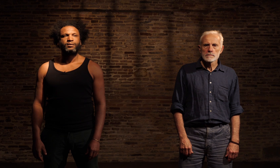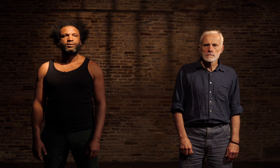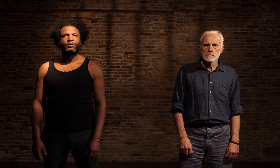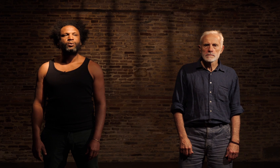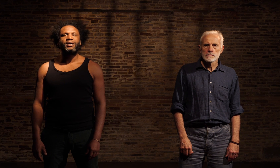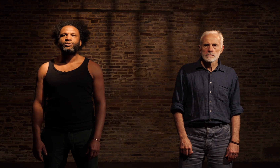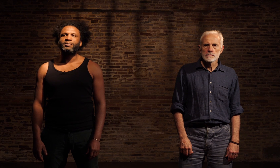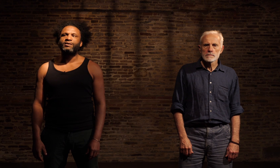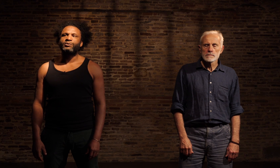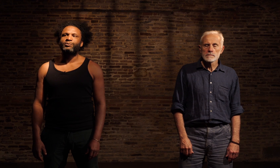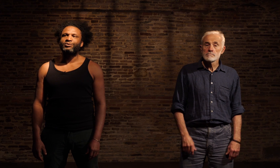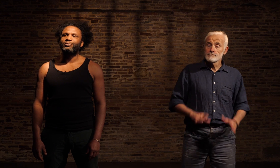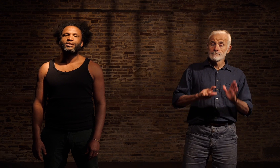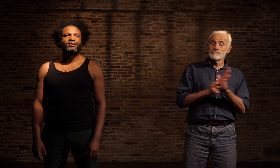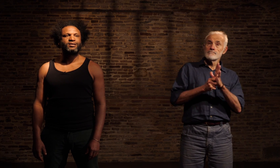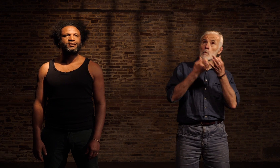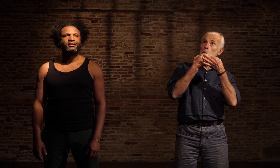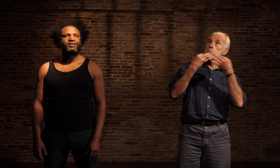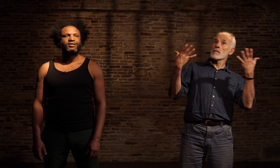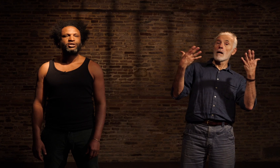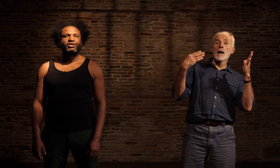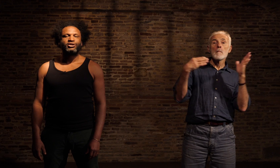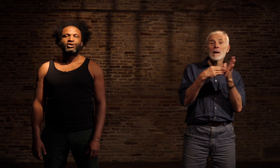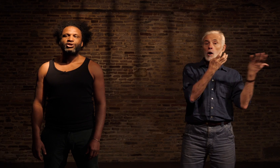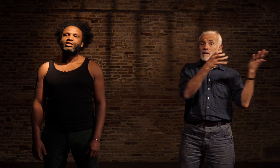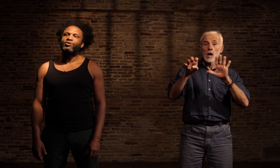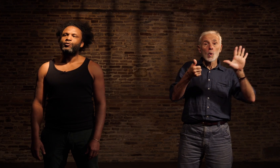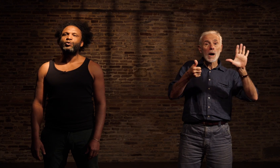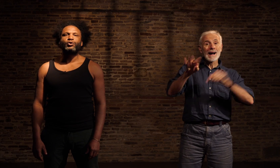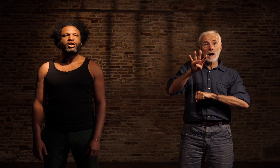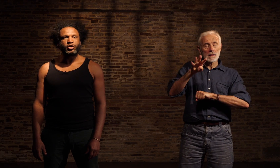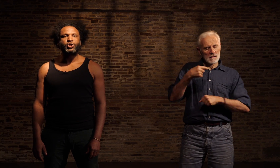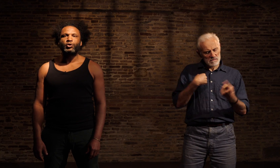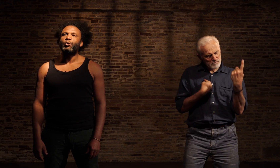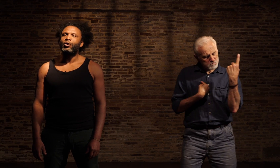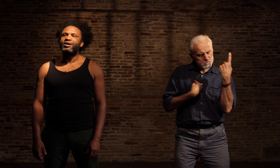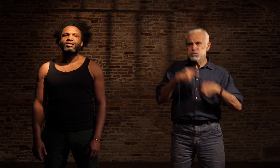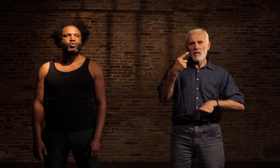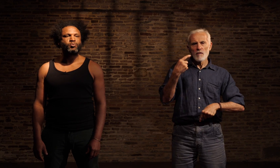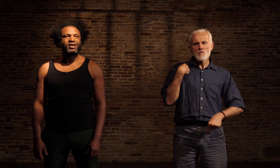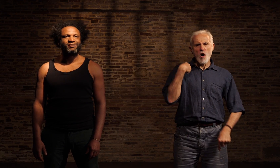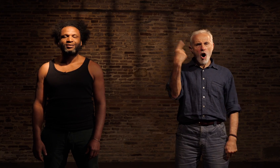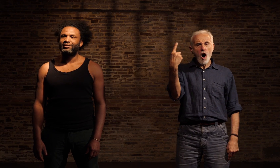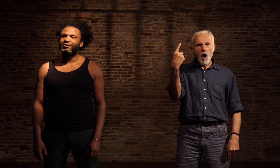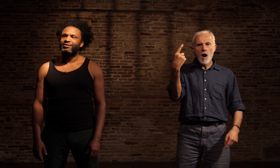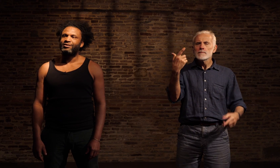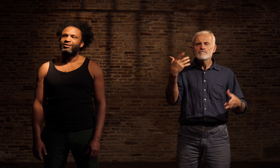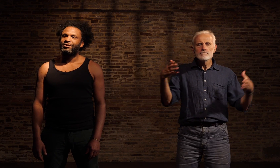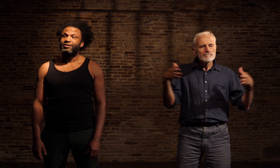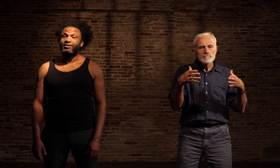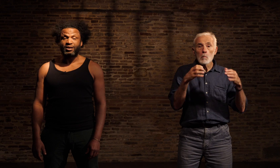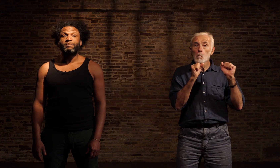au printemps 1964 j'étais devenu le challenger numéro un des poids moyens